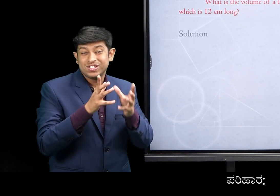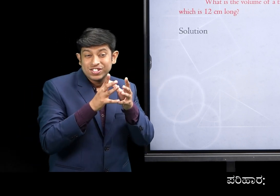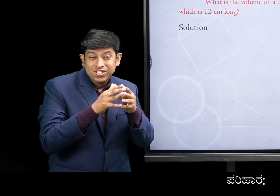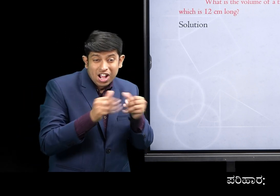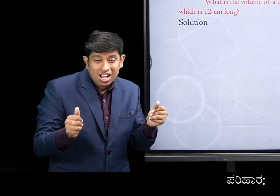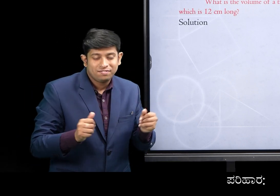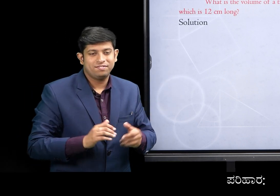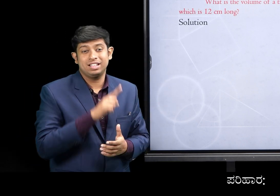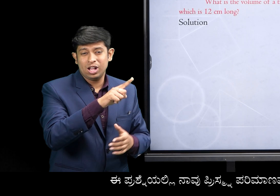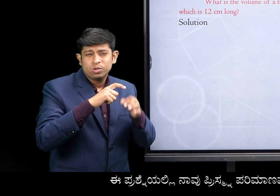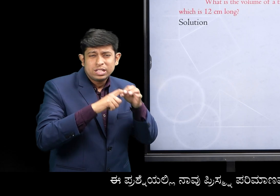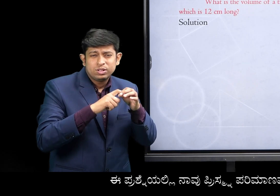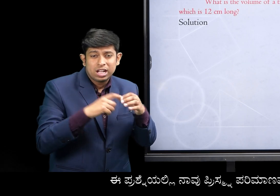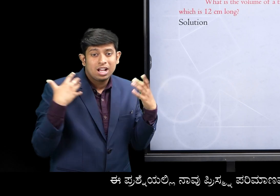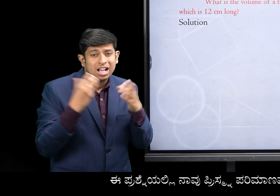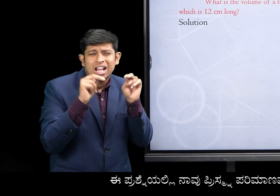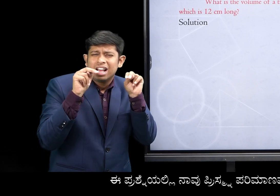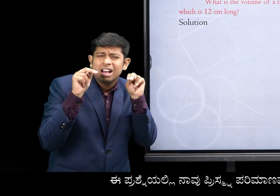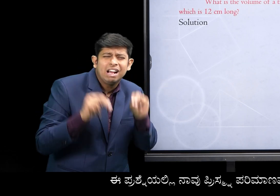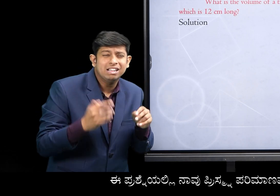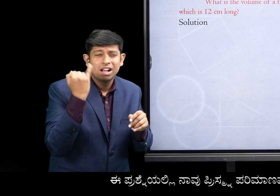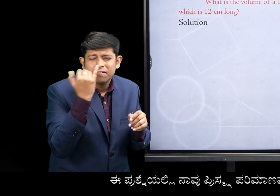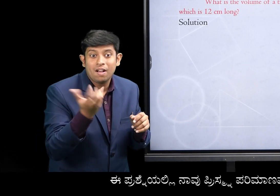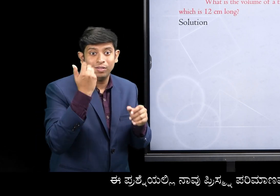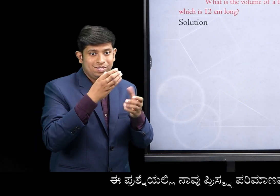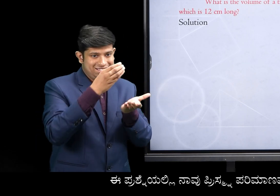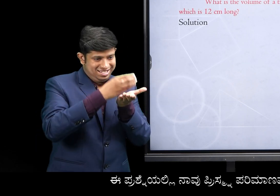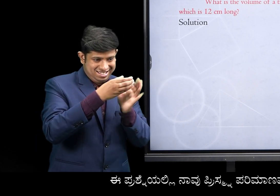ಪರಿಹಾರ: ಈ ಪ್ರಶ್ನೆಯಲ್ಲಿ ನಾವು ಪ್ರಿಸಂನ ಪರಿಮಾಣವನ್ನ ಕಂಡುಹಿಡಿಬೇಕು.